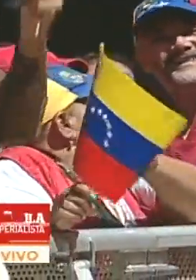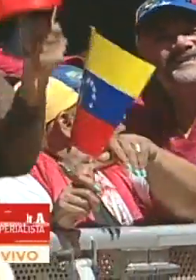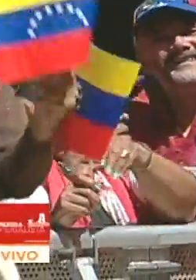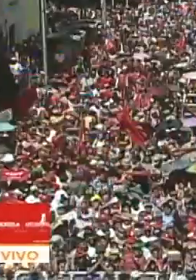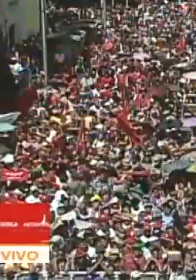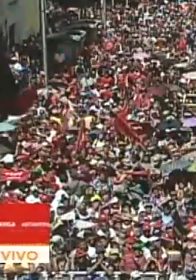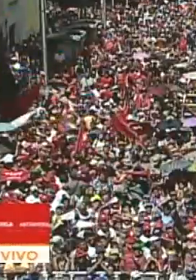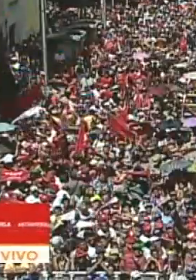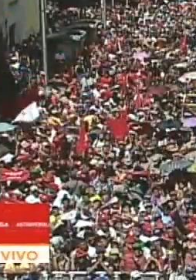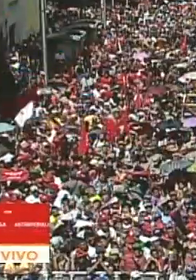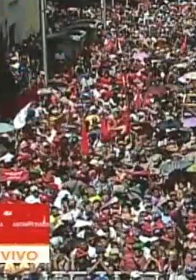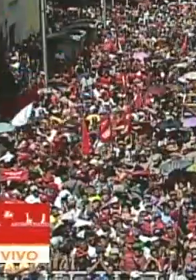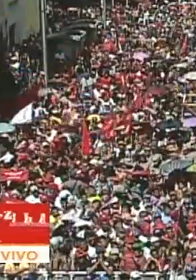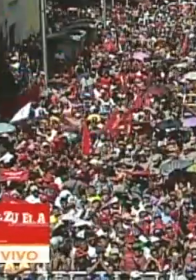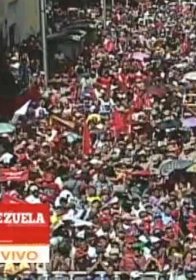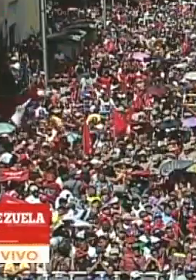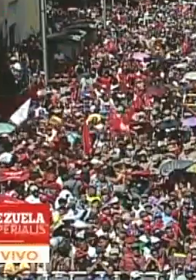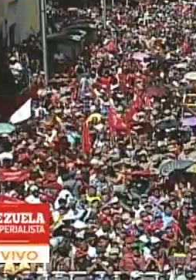allí,